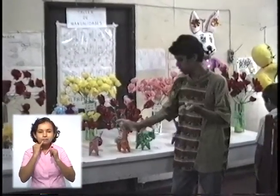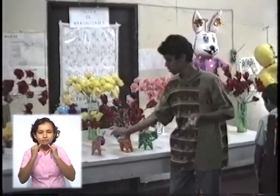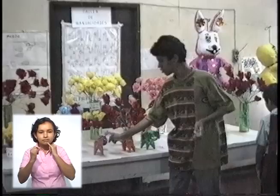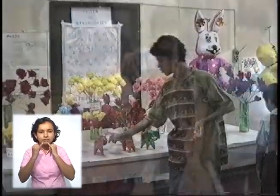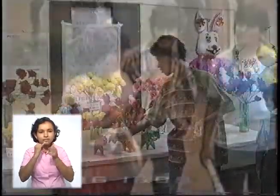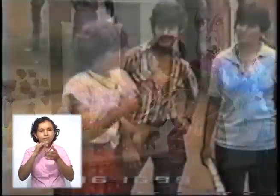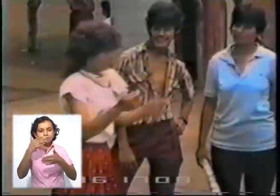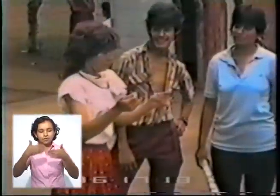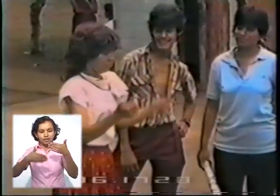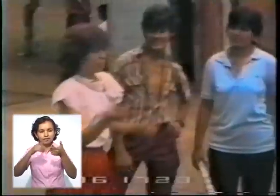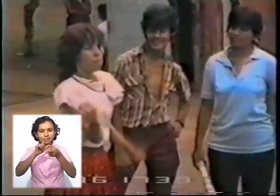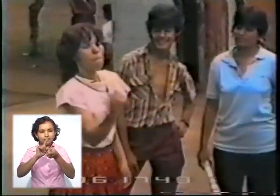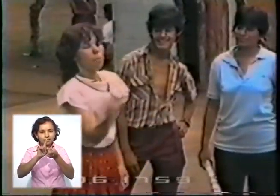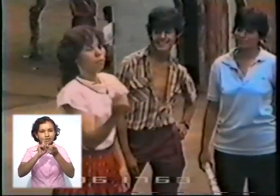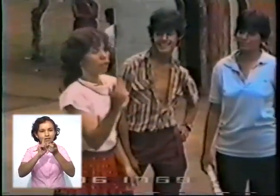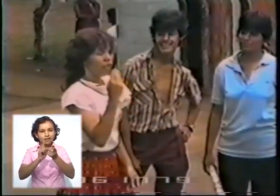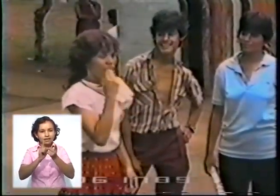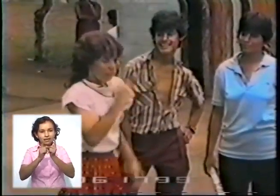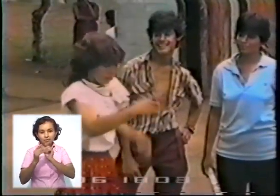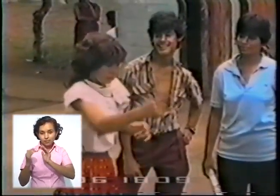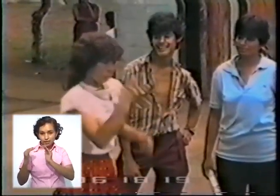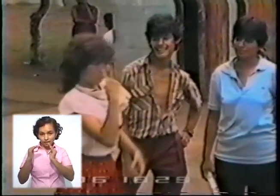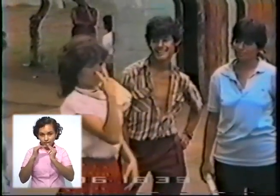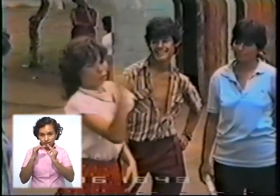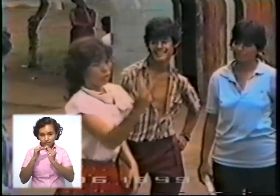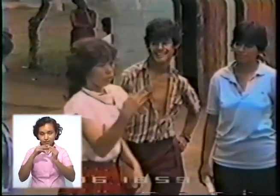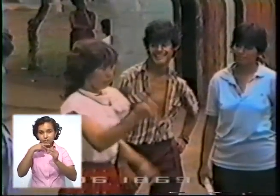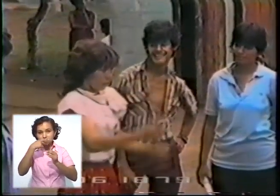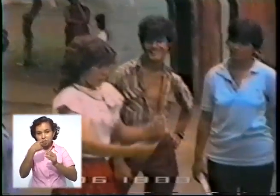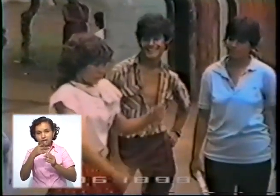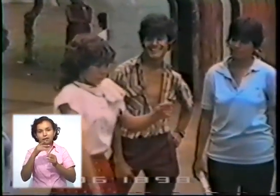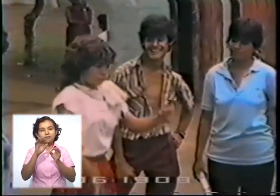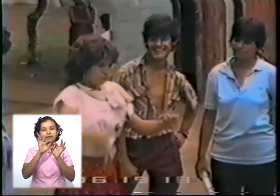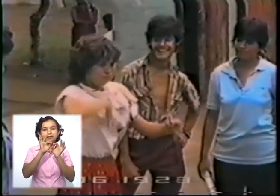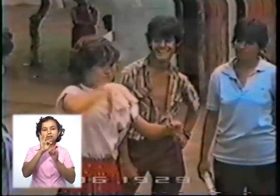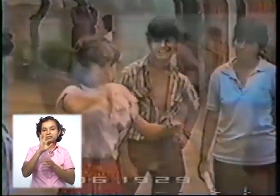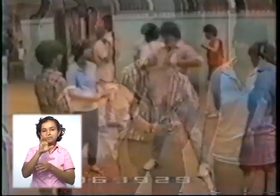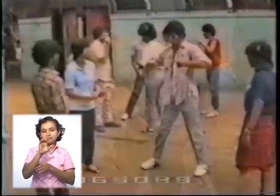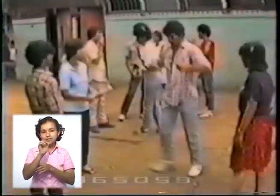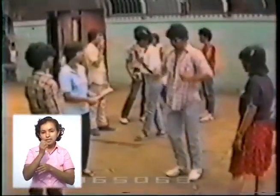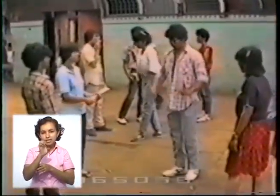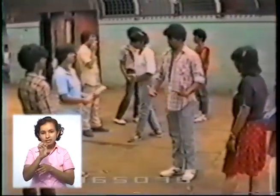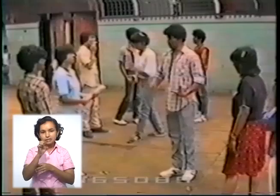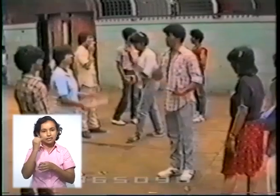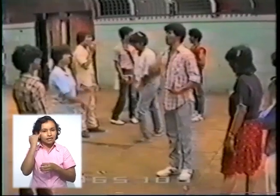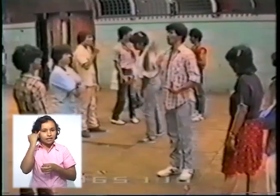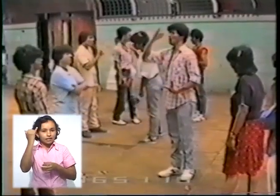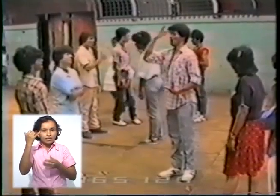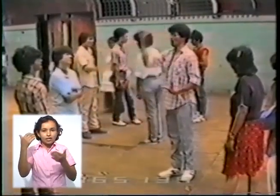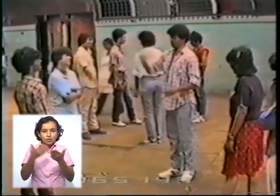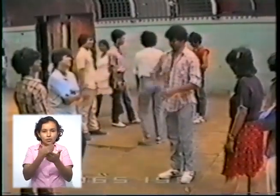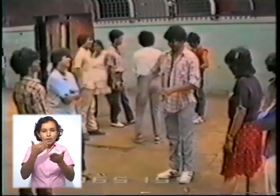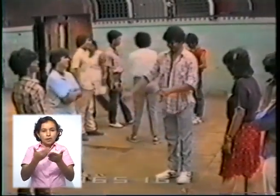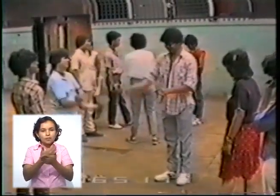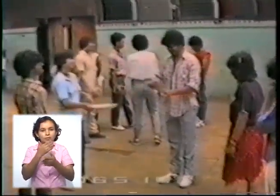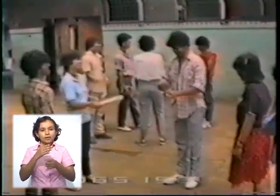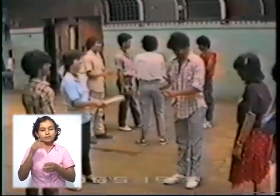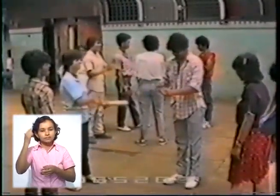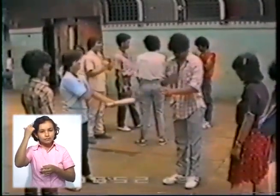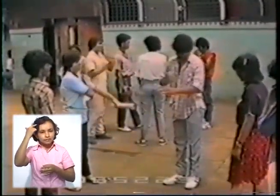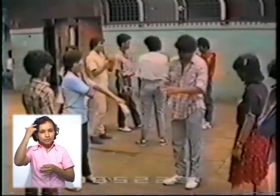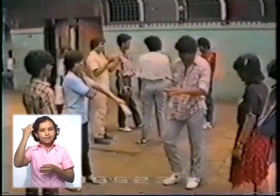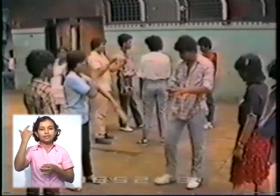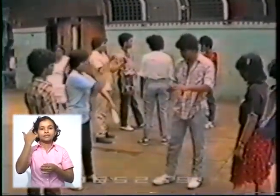poco, transformaron las señas rudimentarias que usaban en sus casas en palabras, frases e ideas, cada vez más complejas.